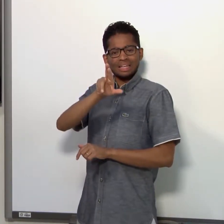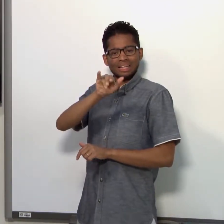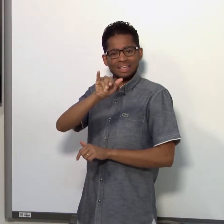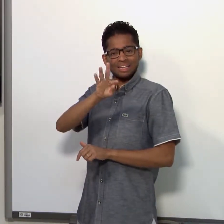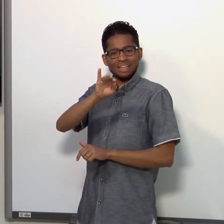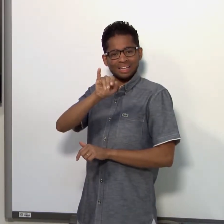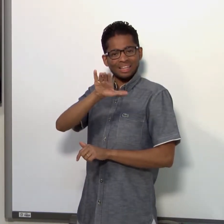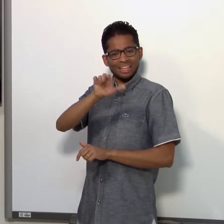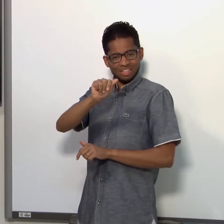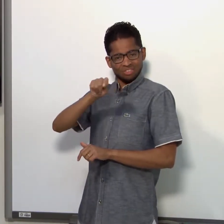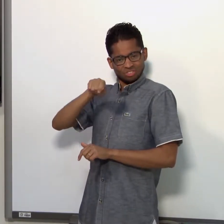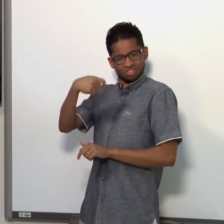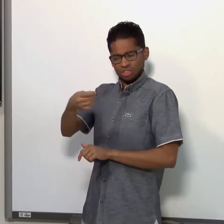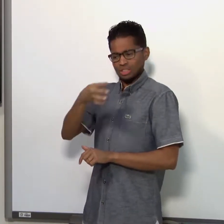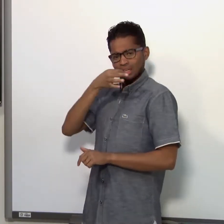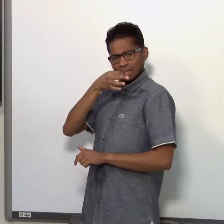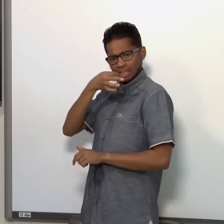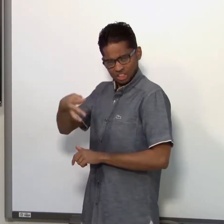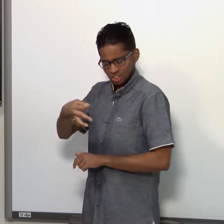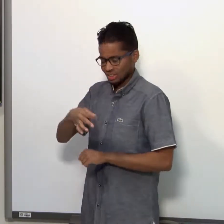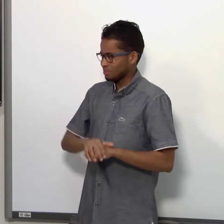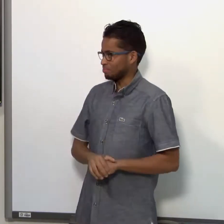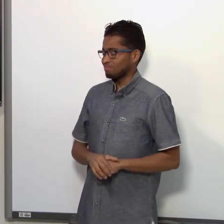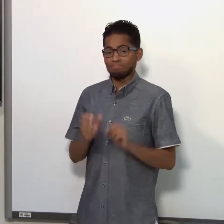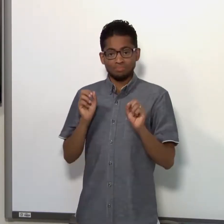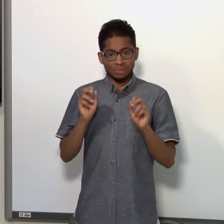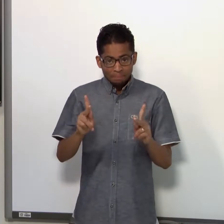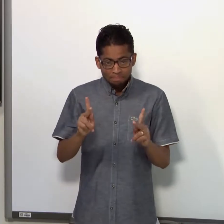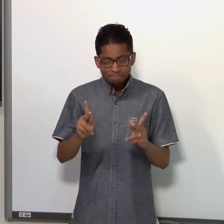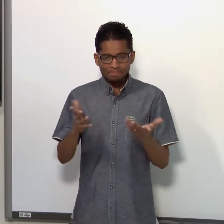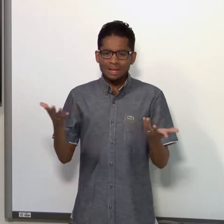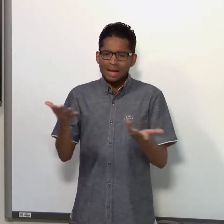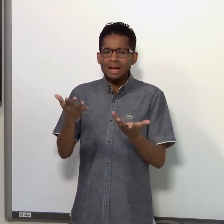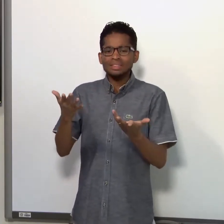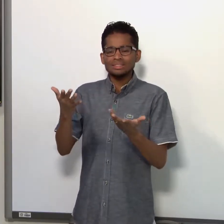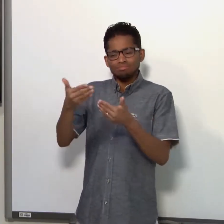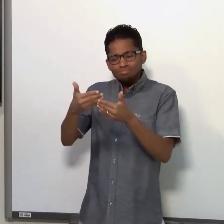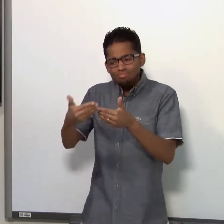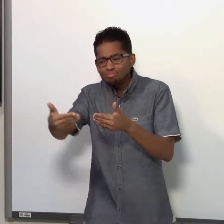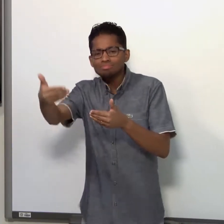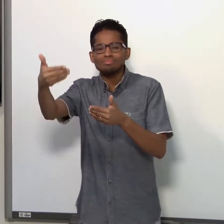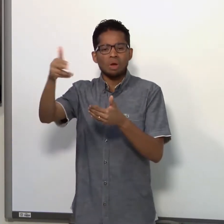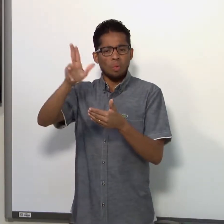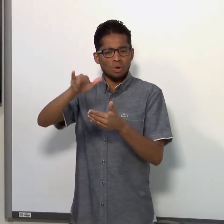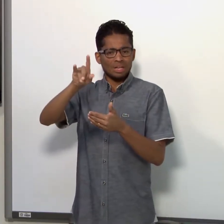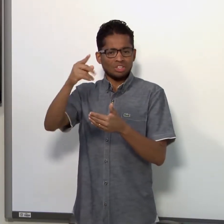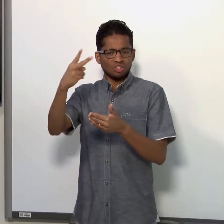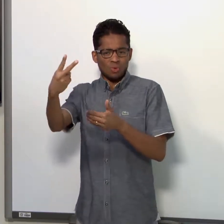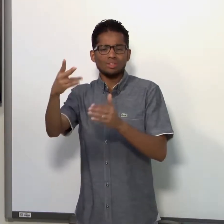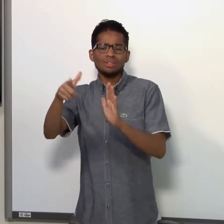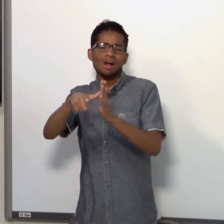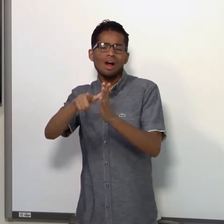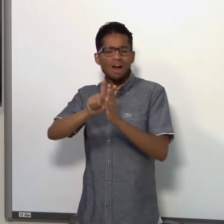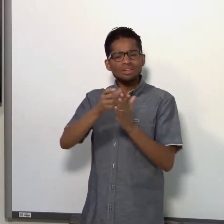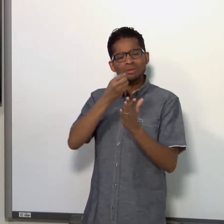Teoria Crítica. Então agora iniciaremos a nossa unidade 2.